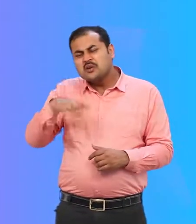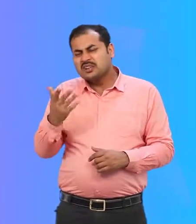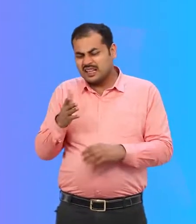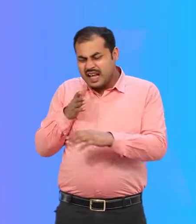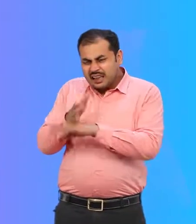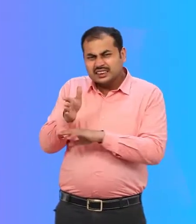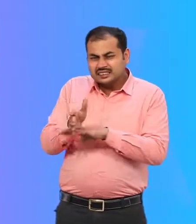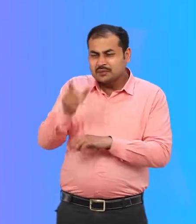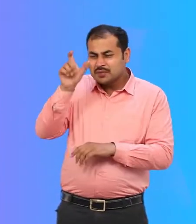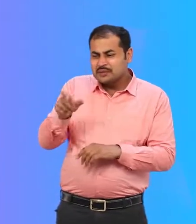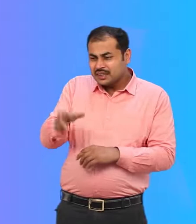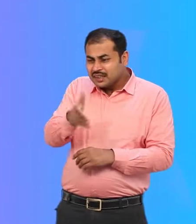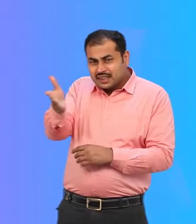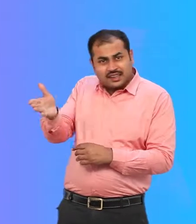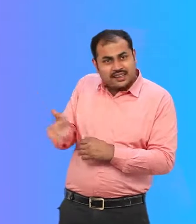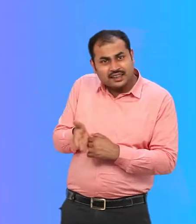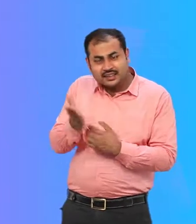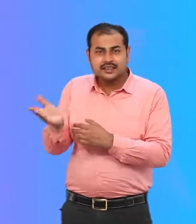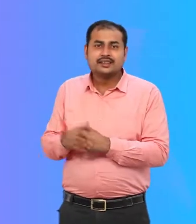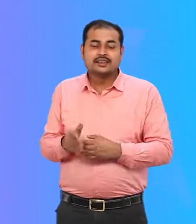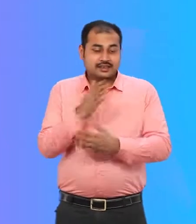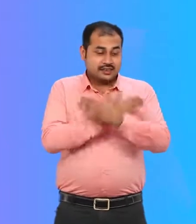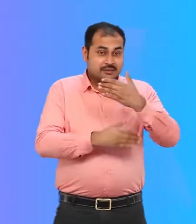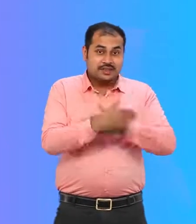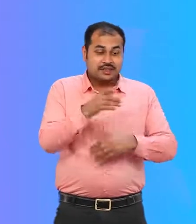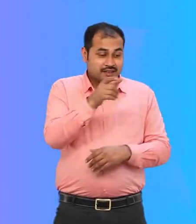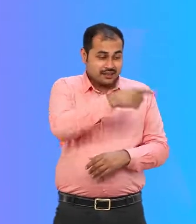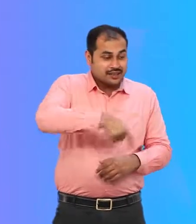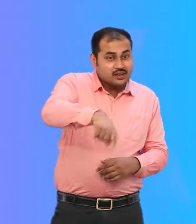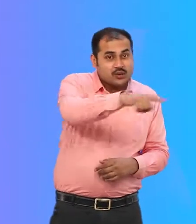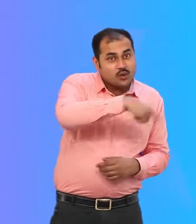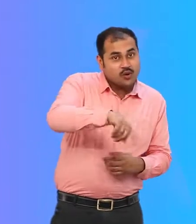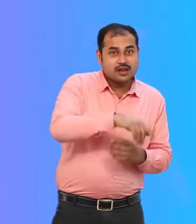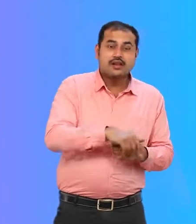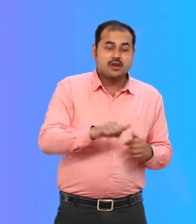घायल व्यक्ति या दिव्यांगजन भी लाभान्वित होते हैं तो